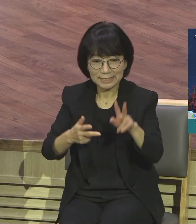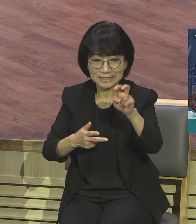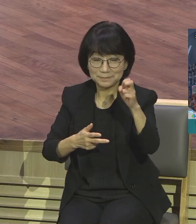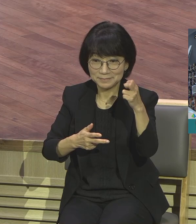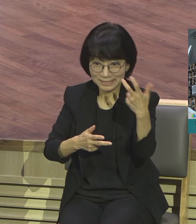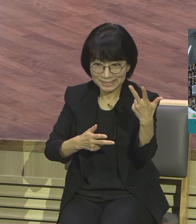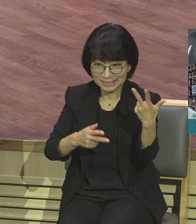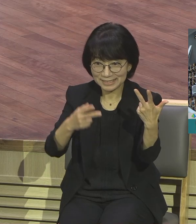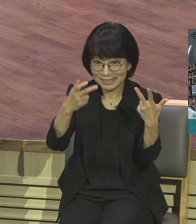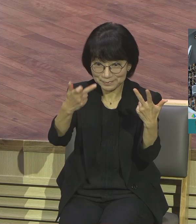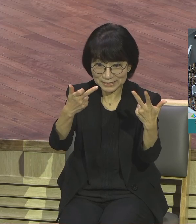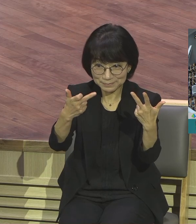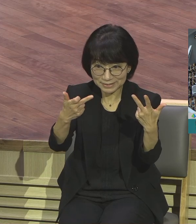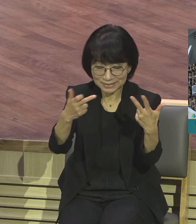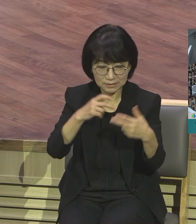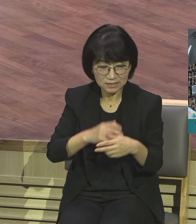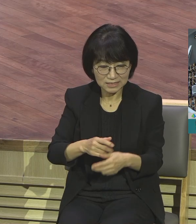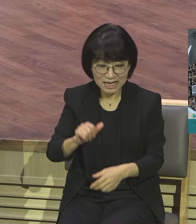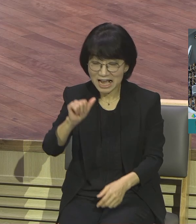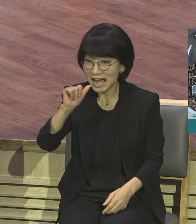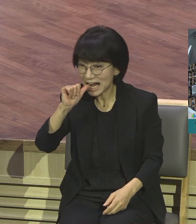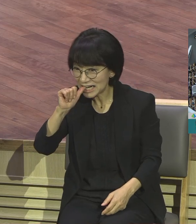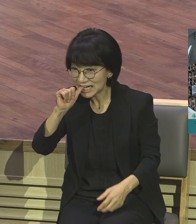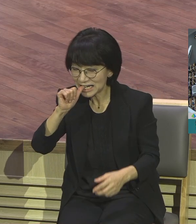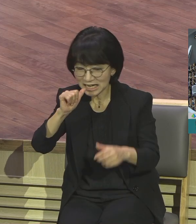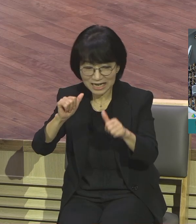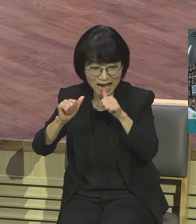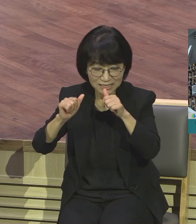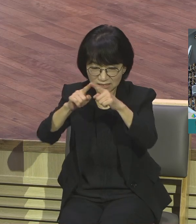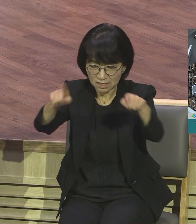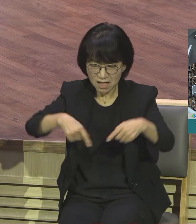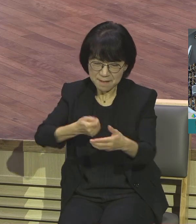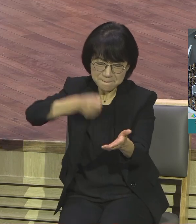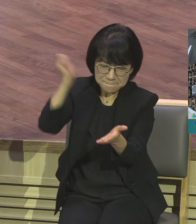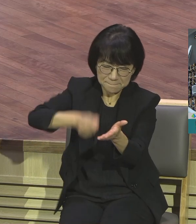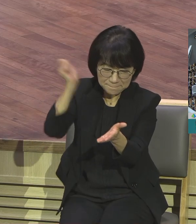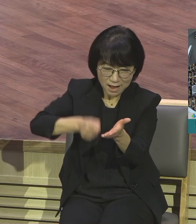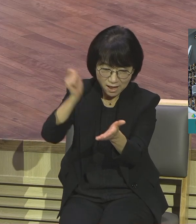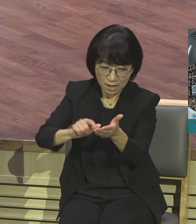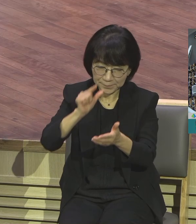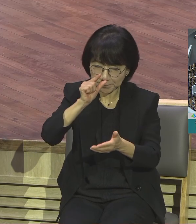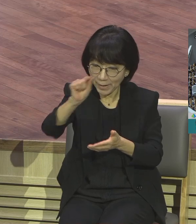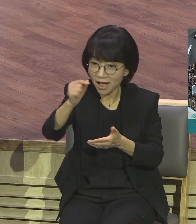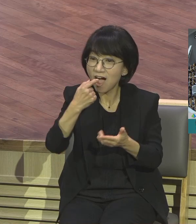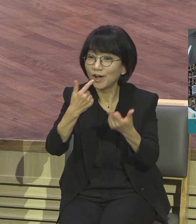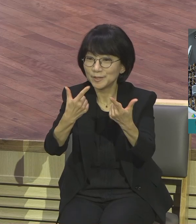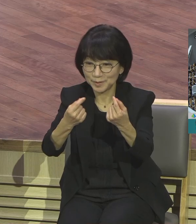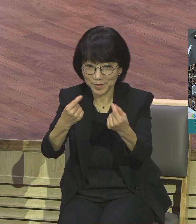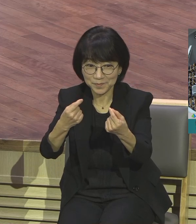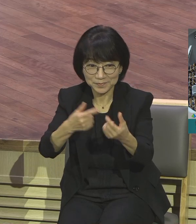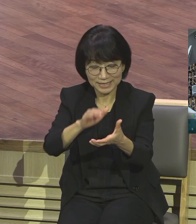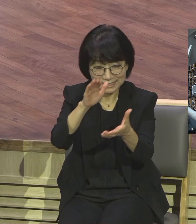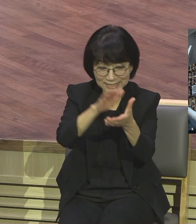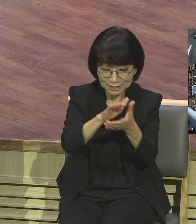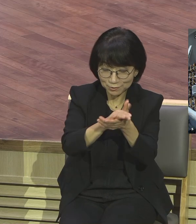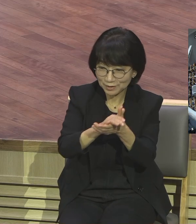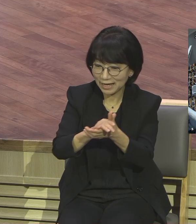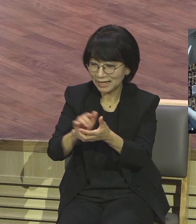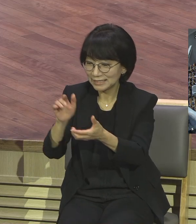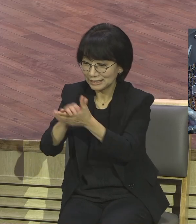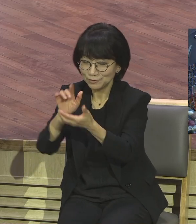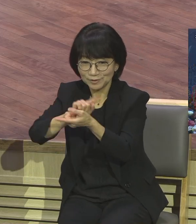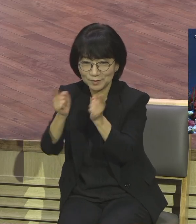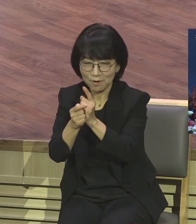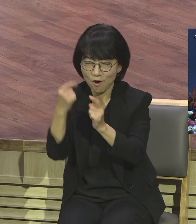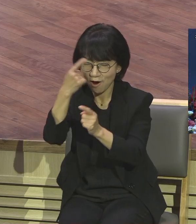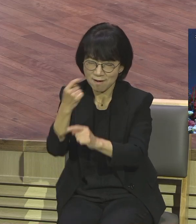철이 철을 날카롭게 하는 것 같이 사람이 그의 친구의 얼굴을 빛나게 하느니라. 철이 철을 날카롭게 하는